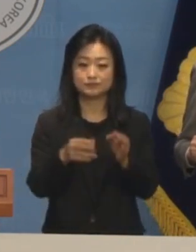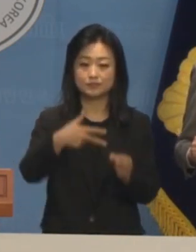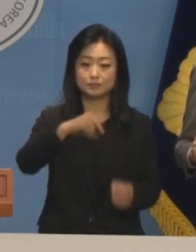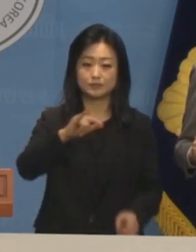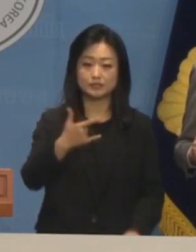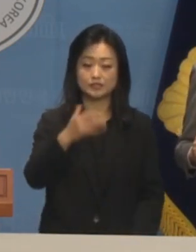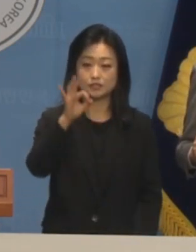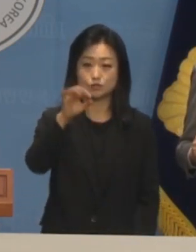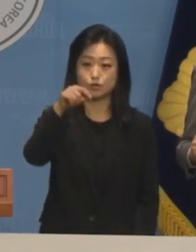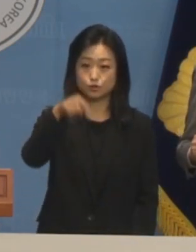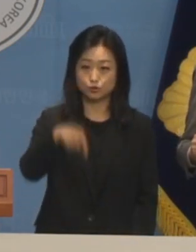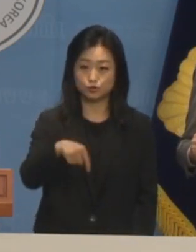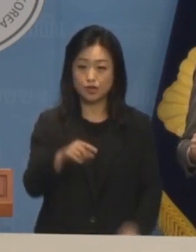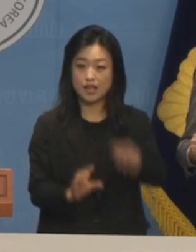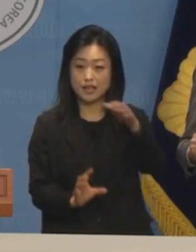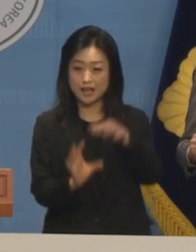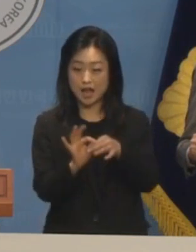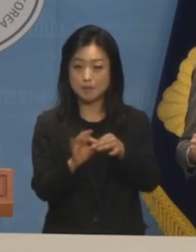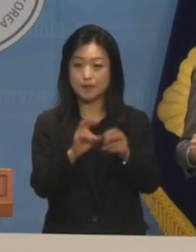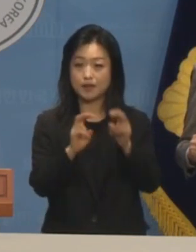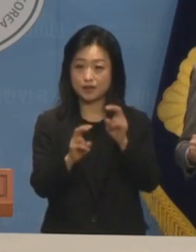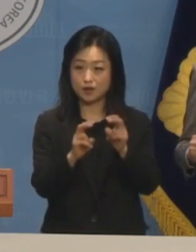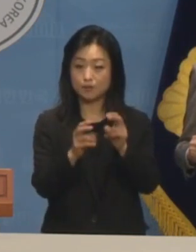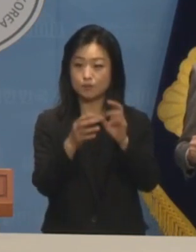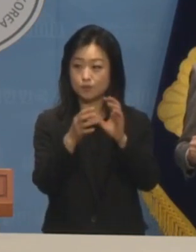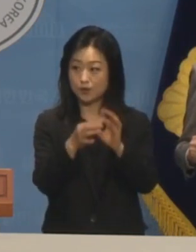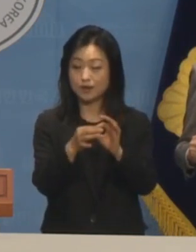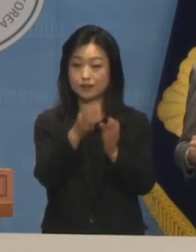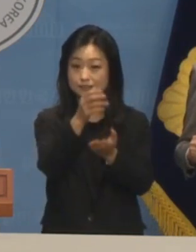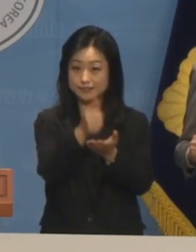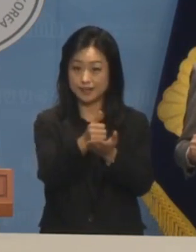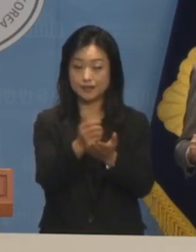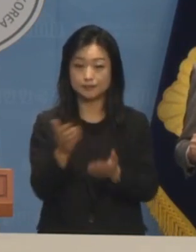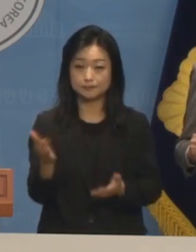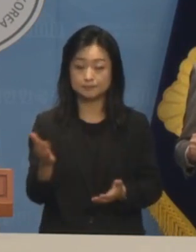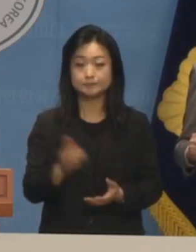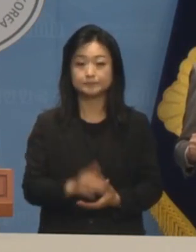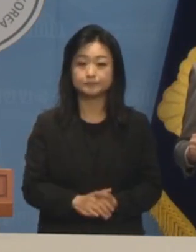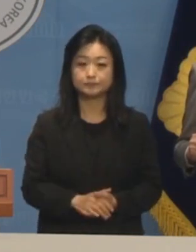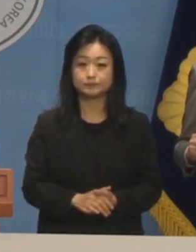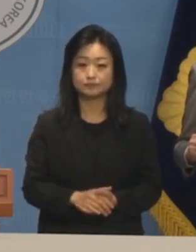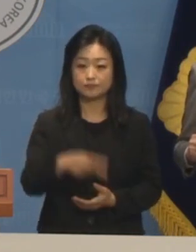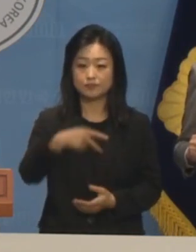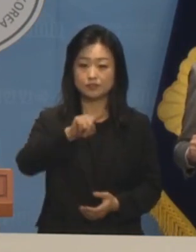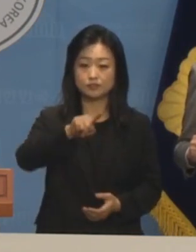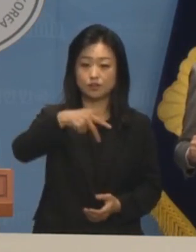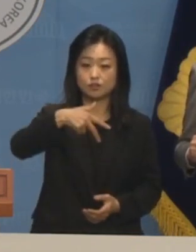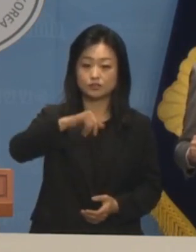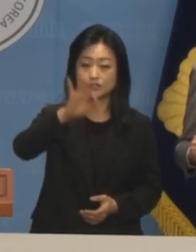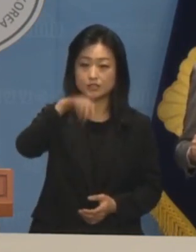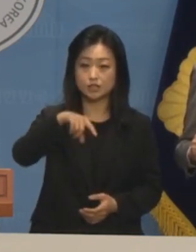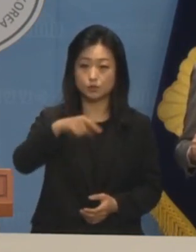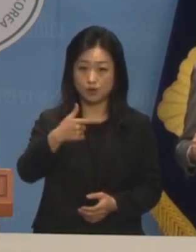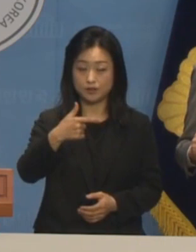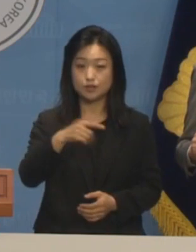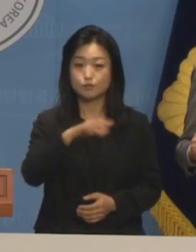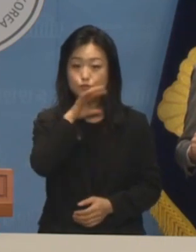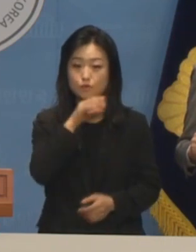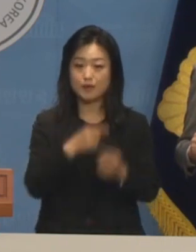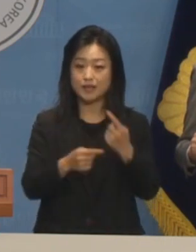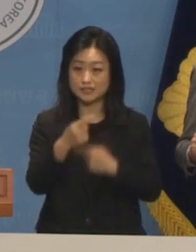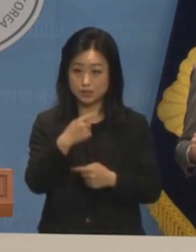김진우 전국가맹점주협의 공동의장님 함께 해주고 계십니다. 서치원 온라인 플랫폼 이용자